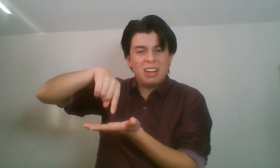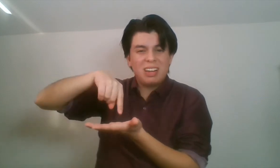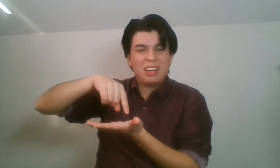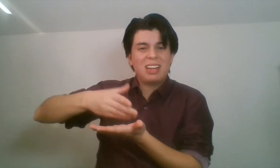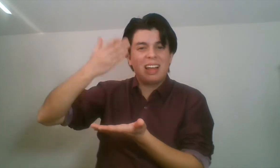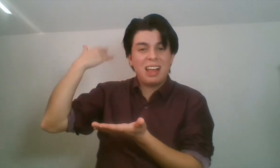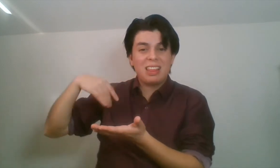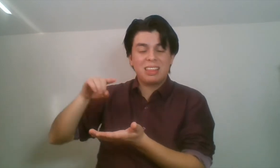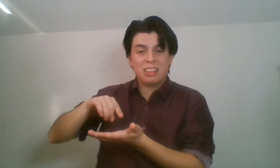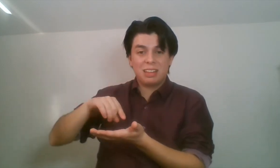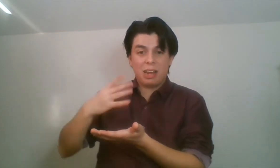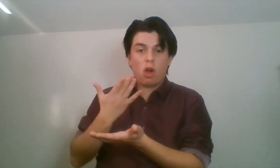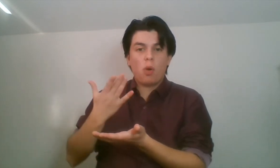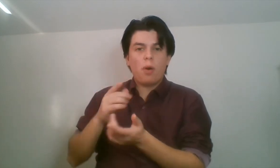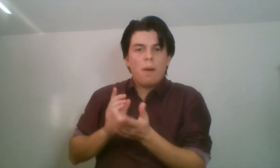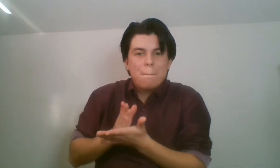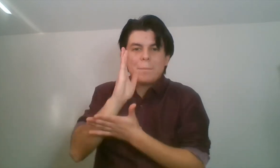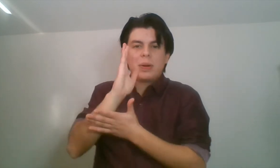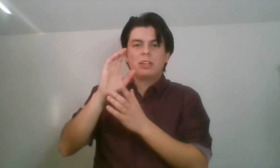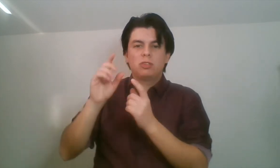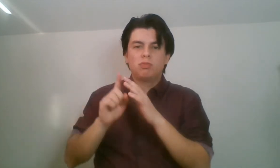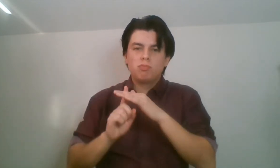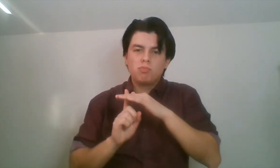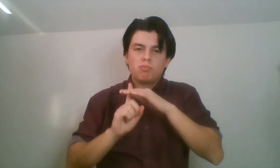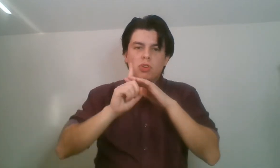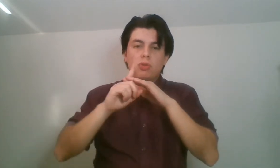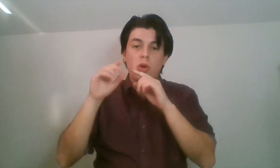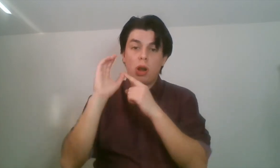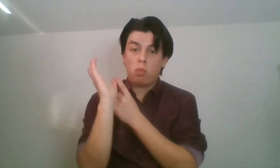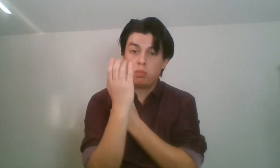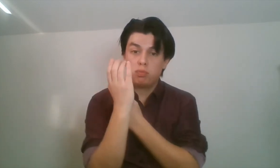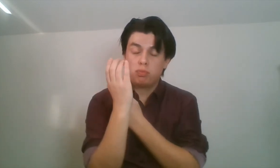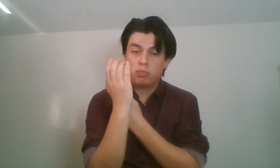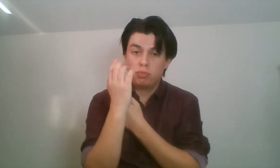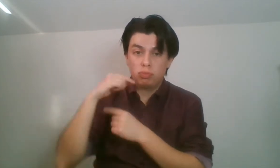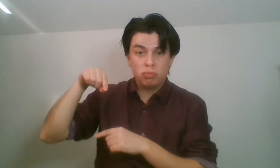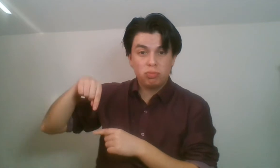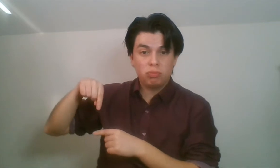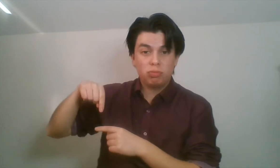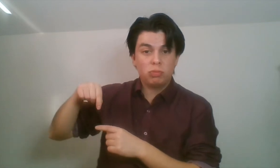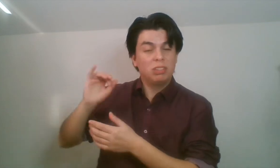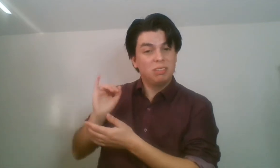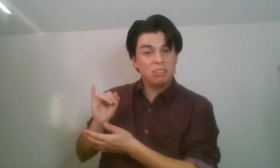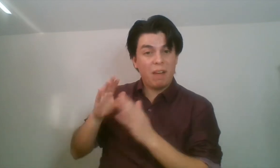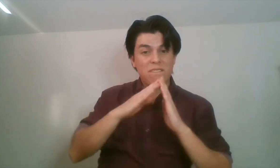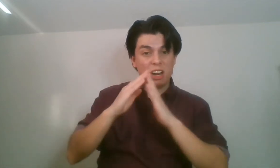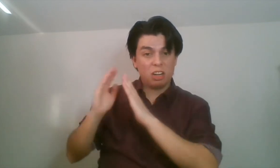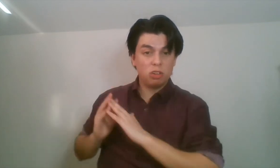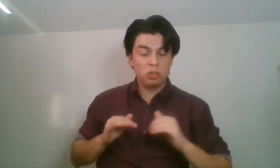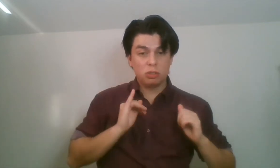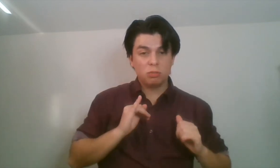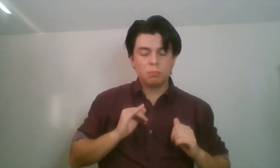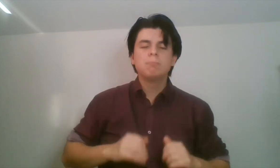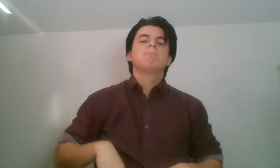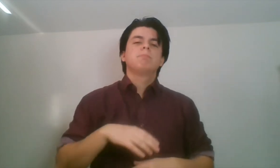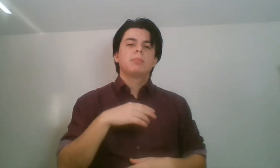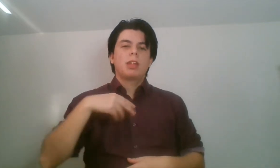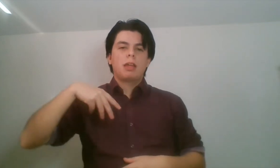pero de alguna manera este espacio, la Plaza del Mulato Gil, fue un precursor de la actividad cultural